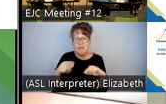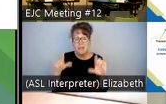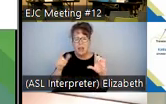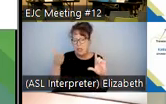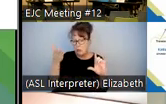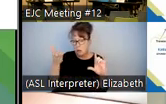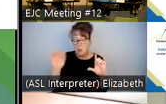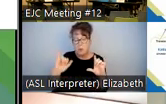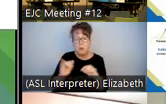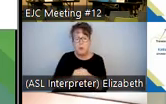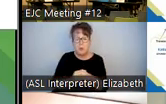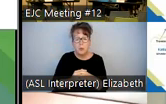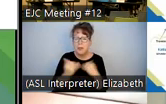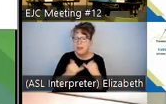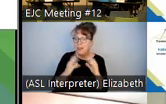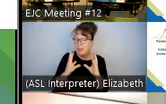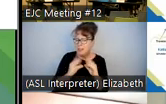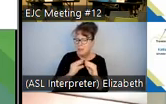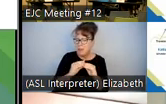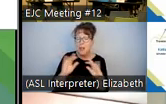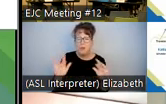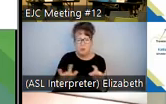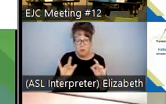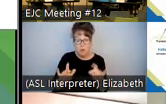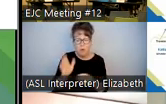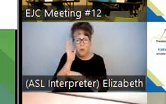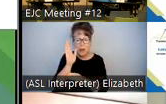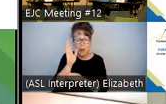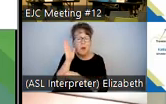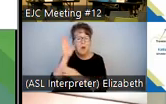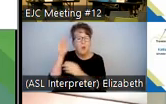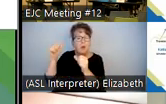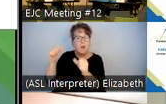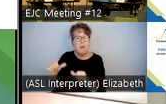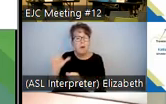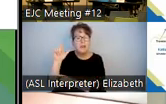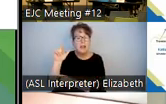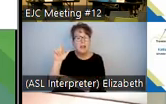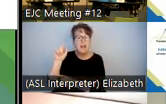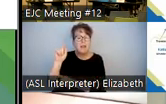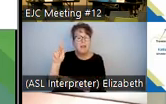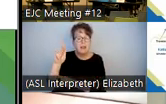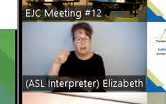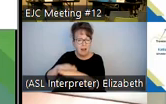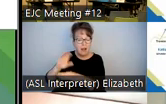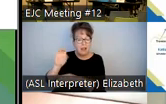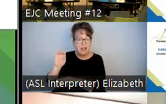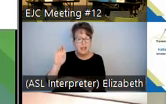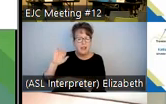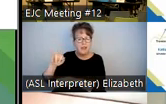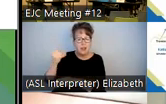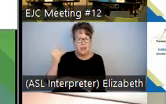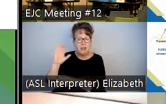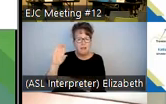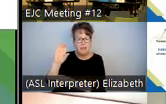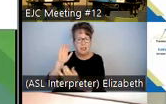van a encontrar en eh la página web van a encontrar que están estas diapositivas